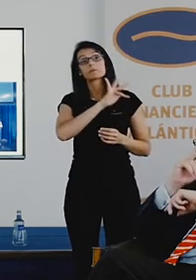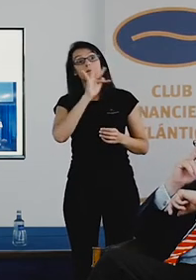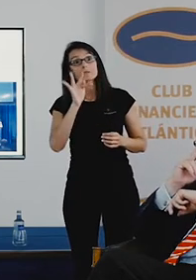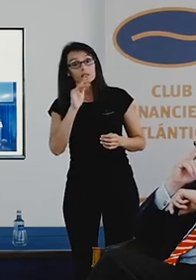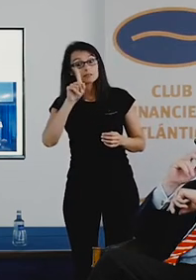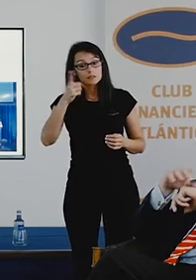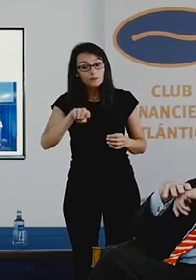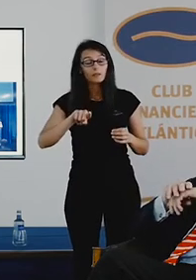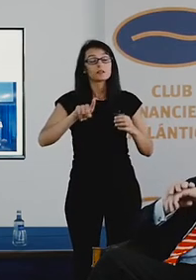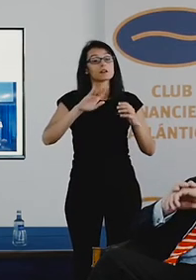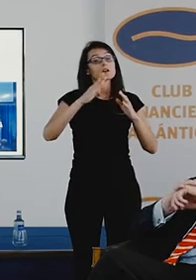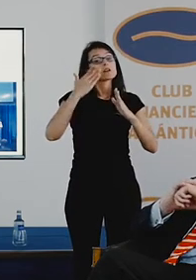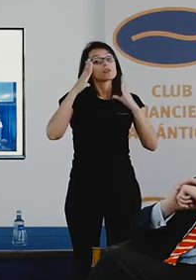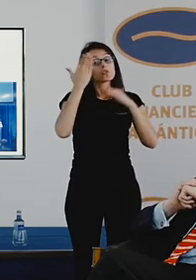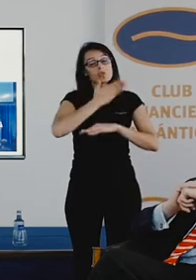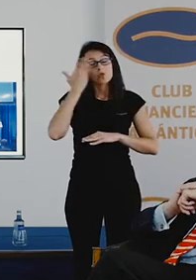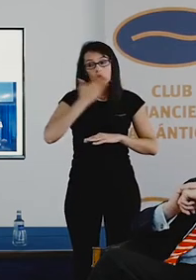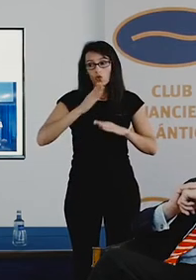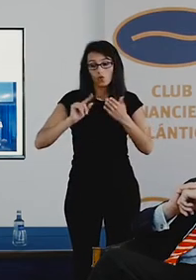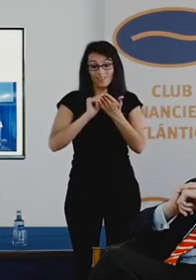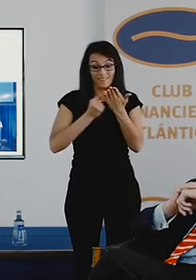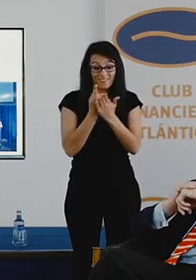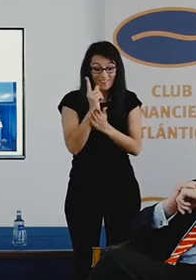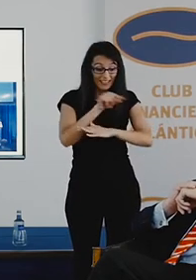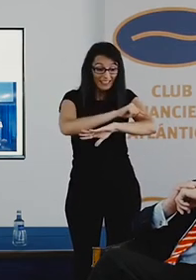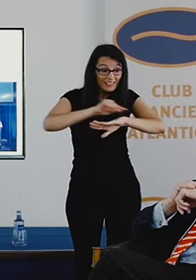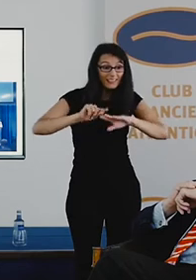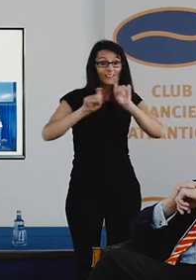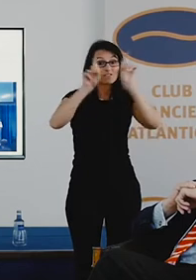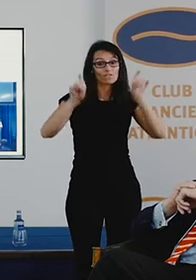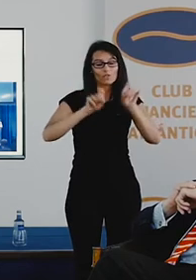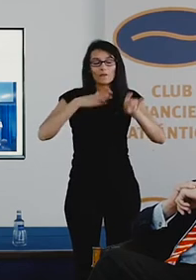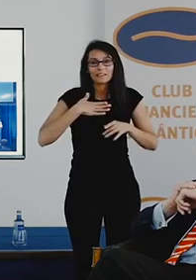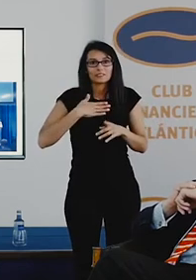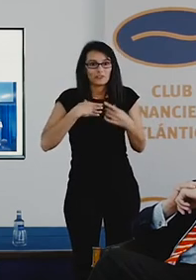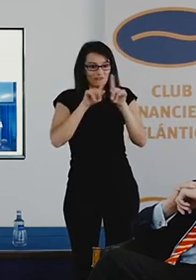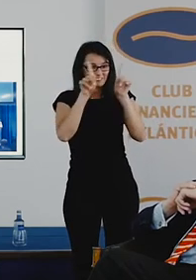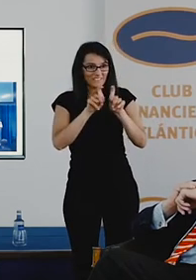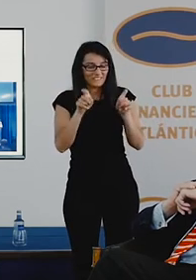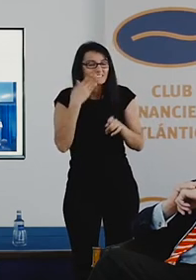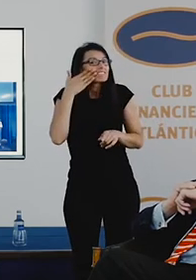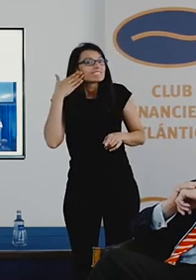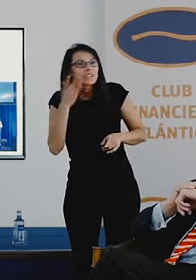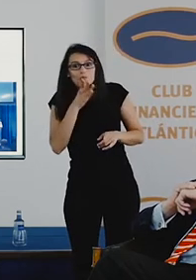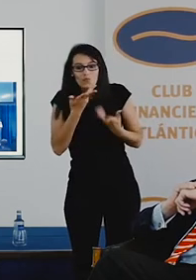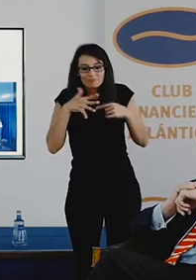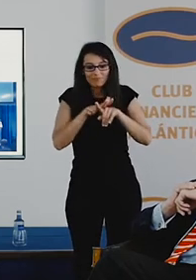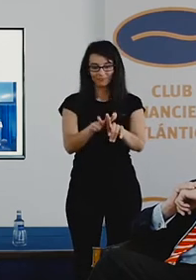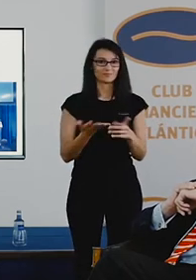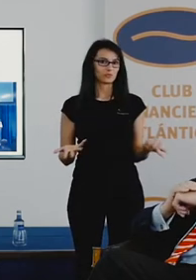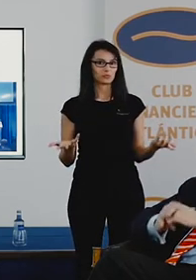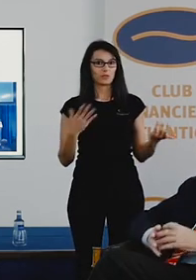de Ingenieros Informáticos. A mí como informático, la verdad que me enorgullece, nos dieron el premio a la e-inclusión por este proyecto que todavía